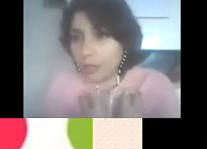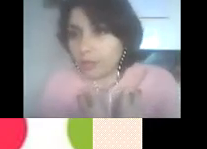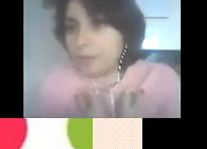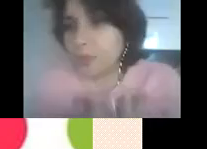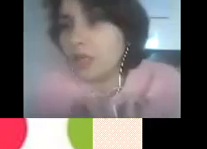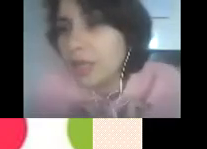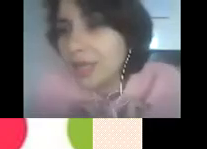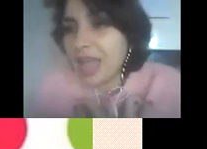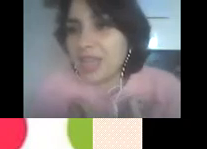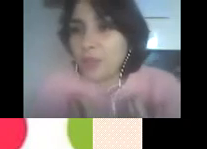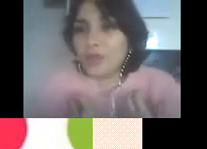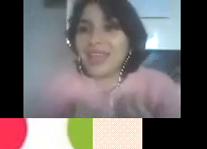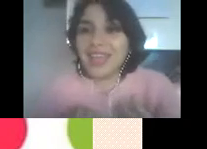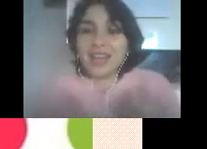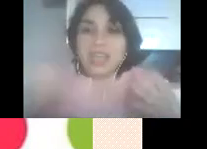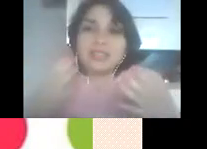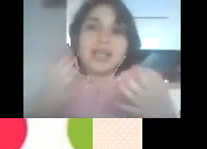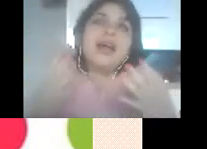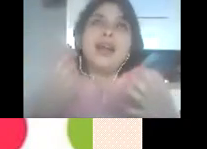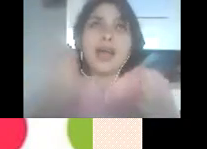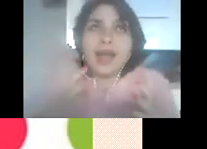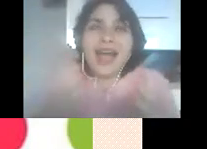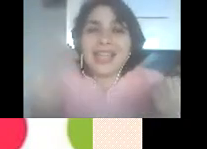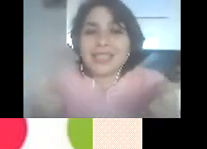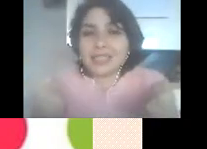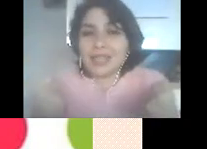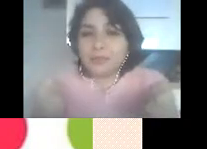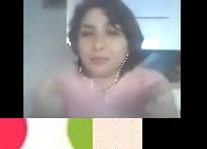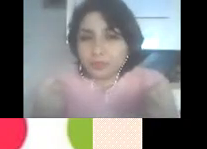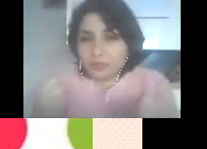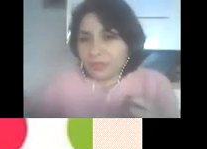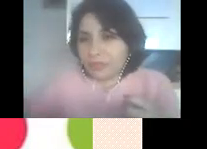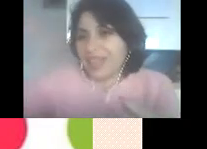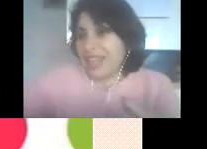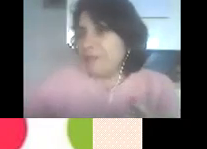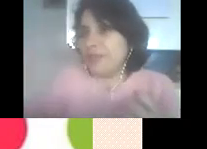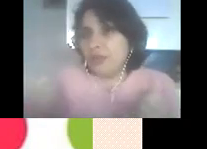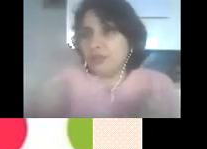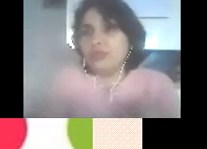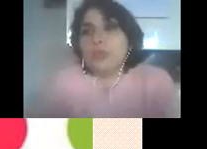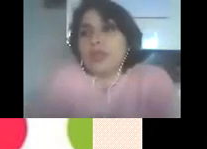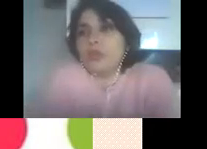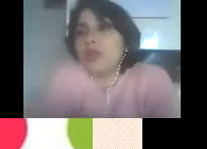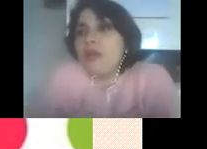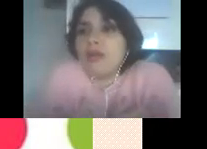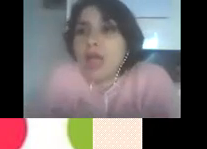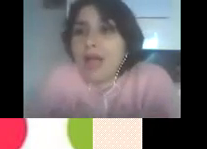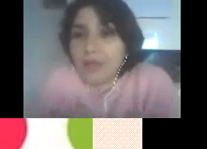dado cuenta? ¿Ya? Y es porque esa lana aísla el frío, entonces